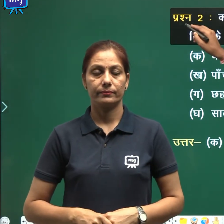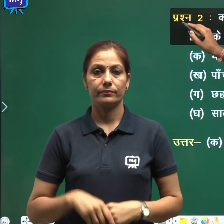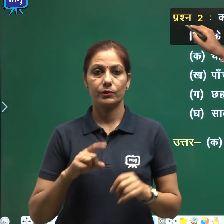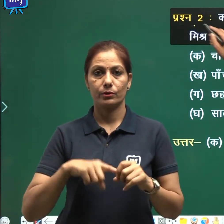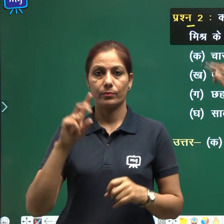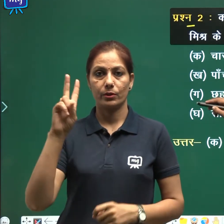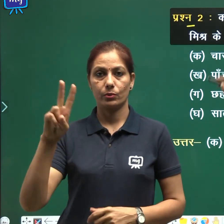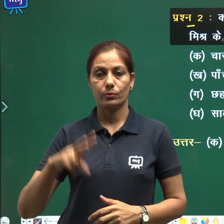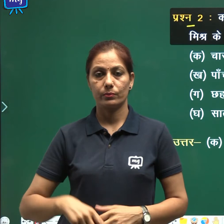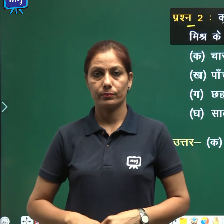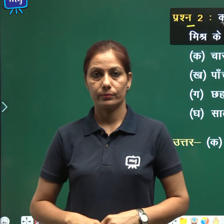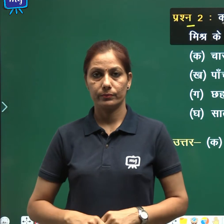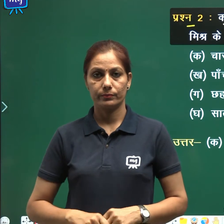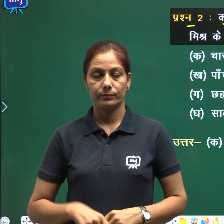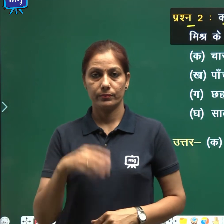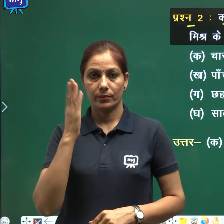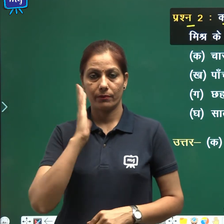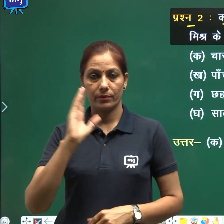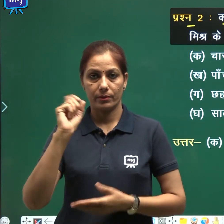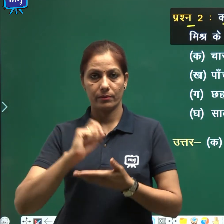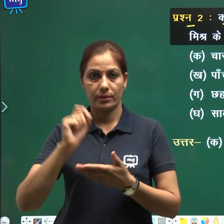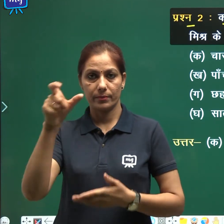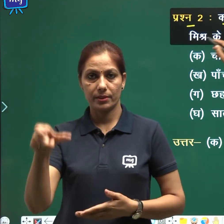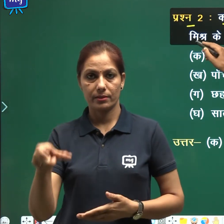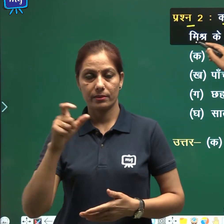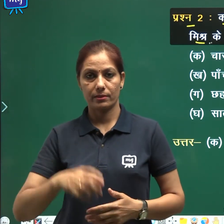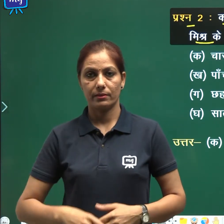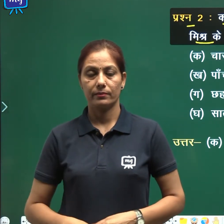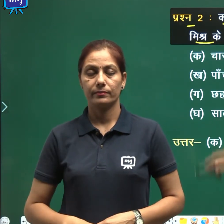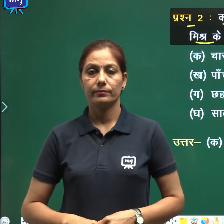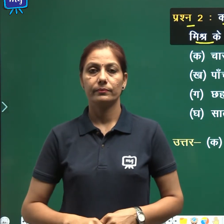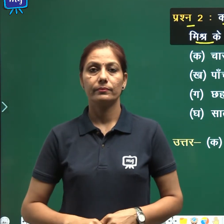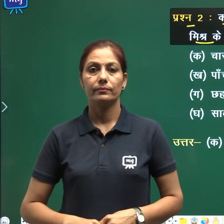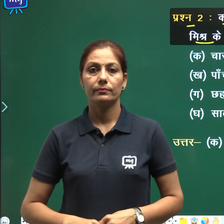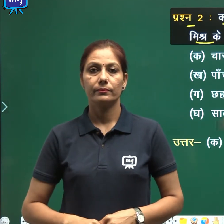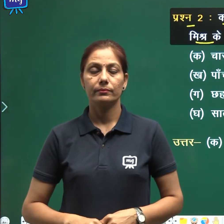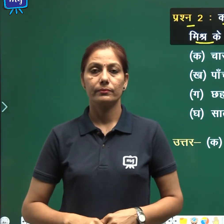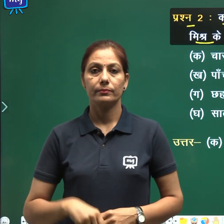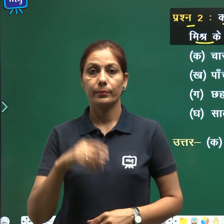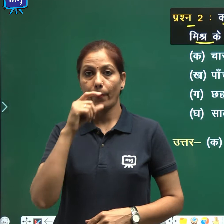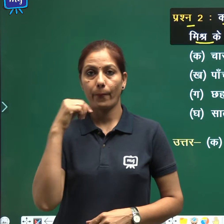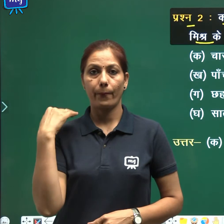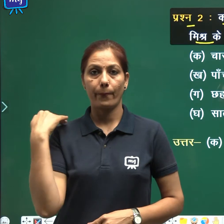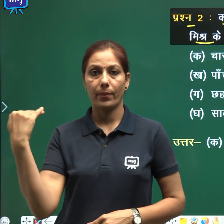प्रश्न 2, कवि भवानी प्रसाद मिश्र के भाई थे।